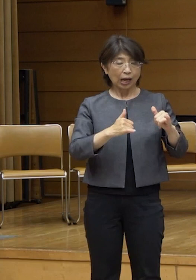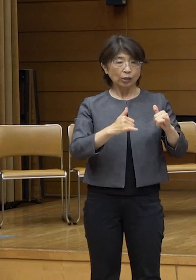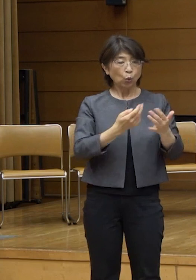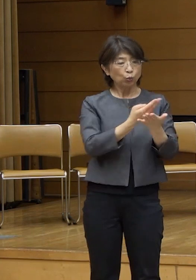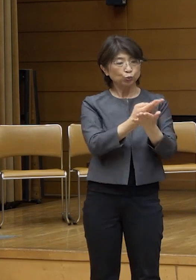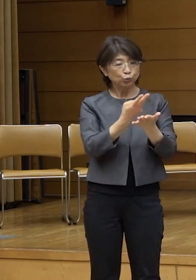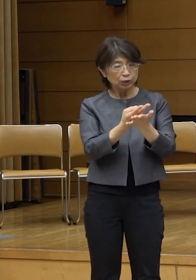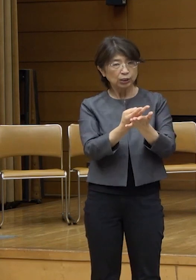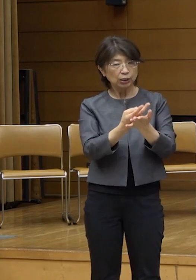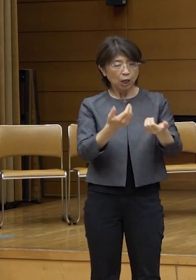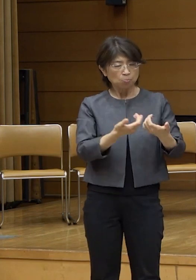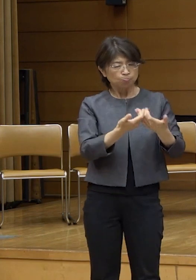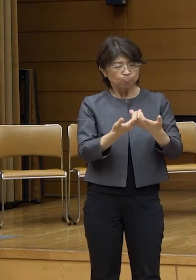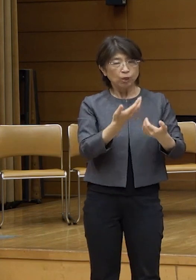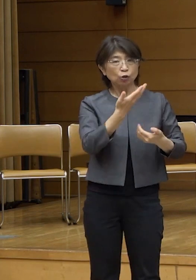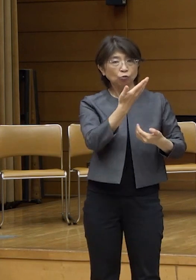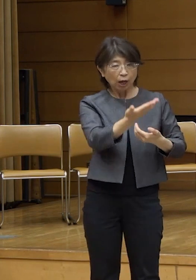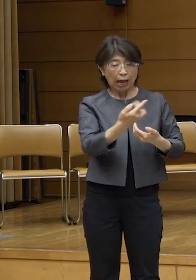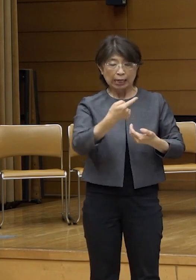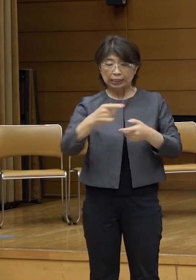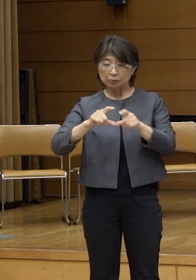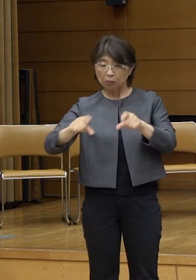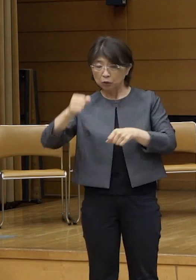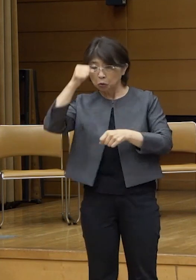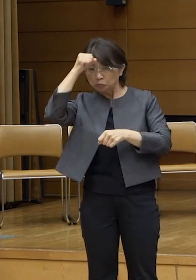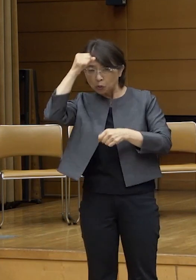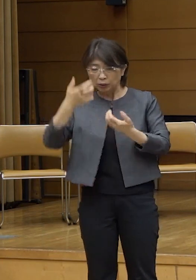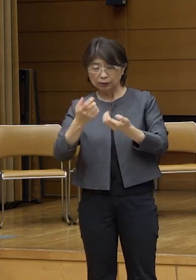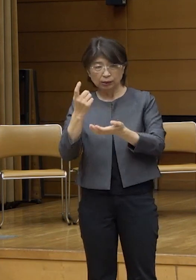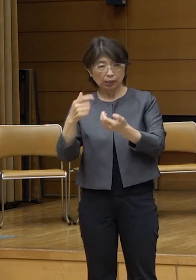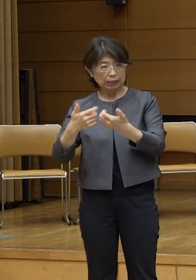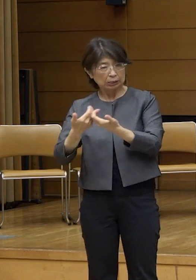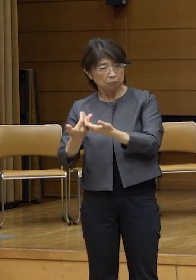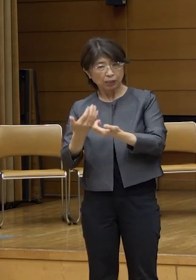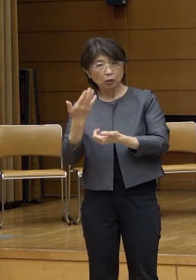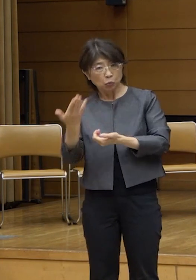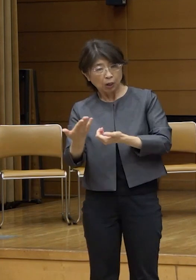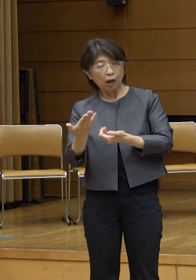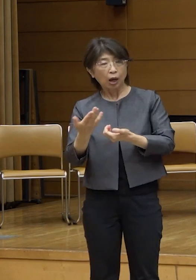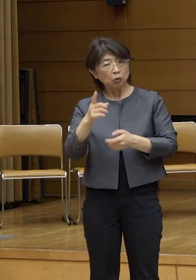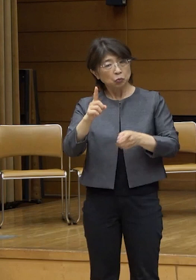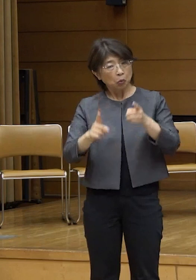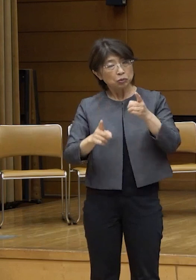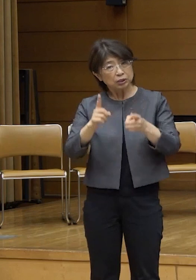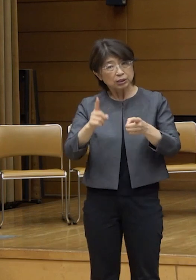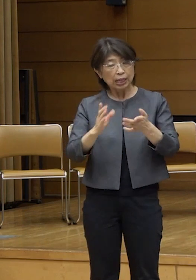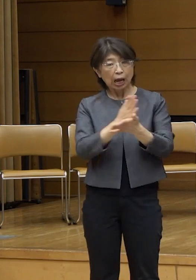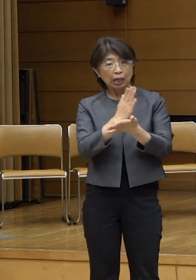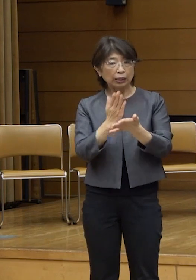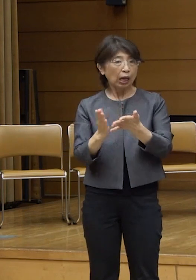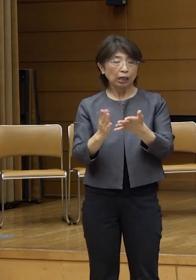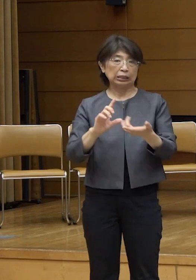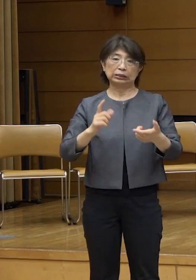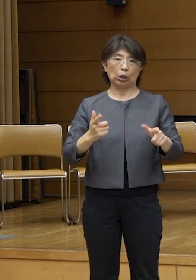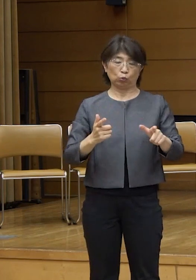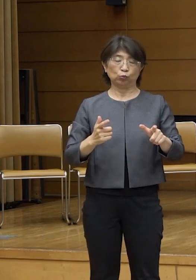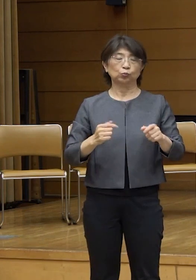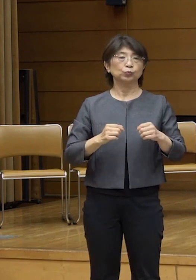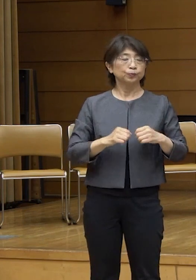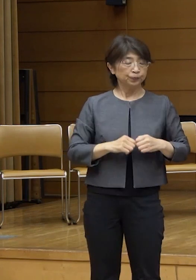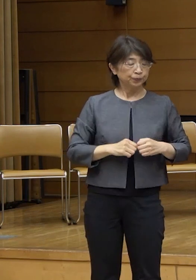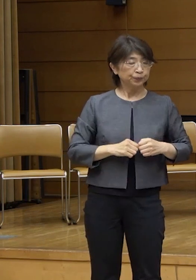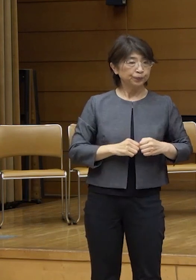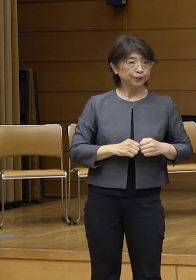て、いっぱいになっているのかで、違ってくると思うんですね。でその数字の方は予防計画の